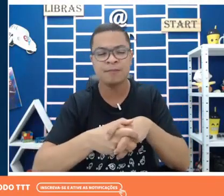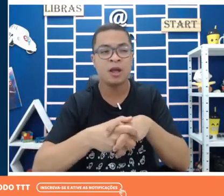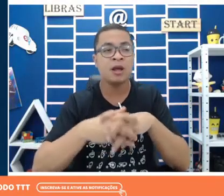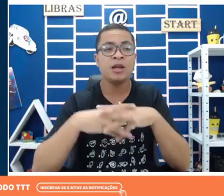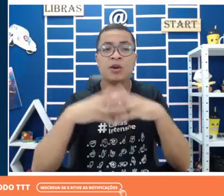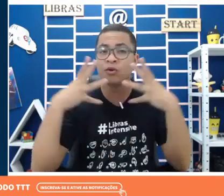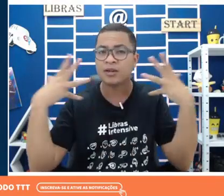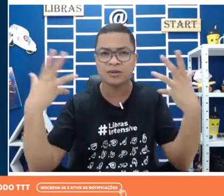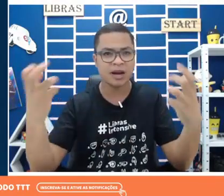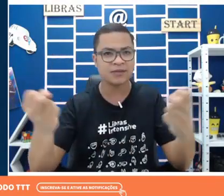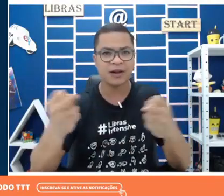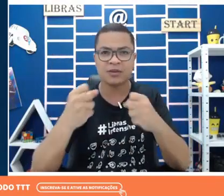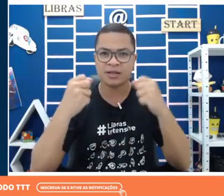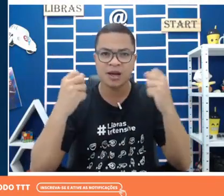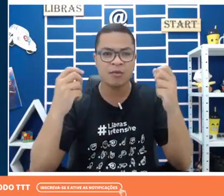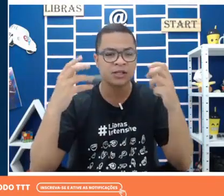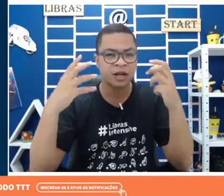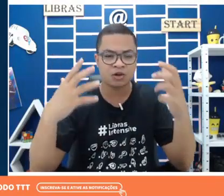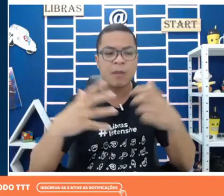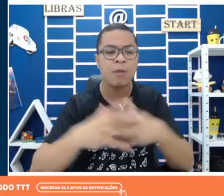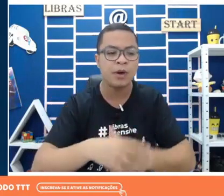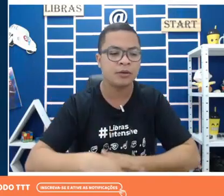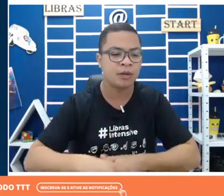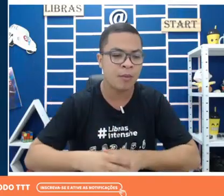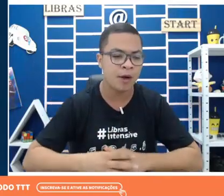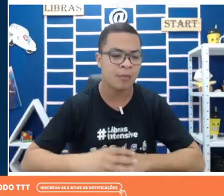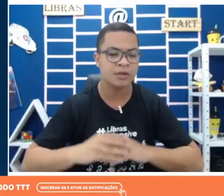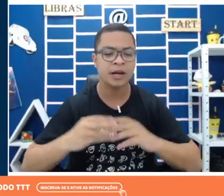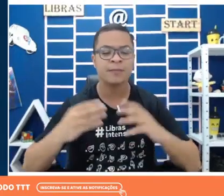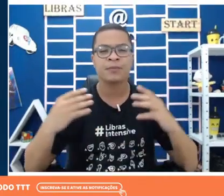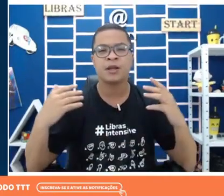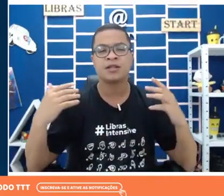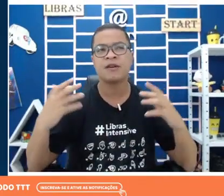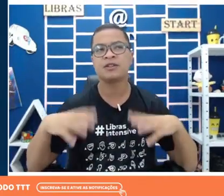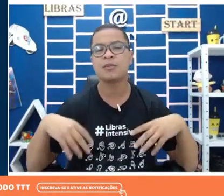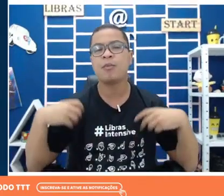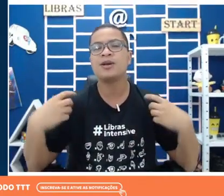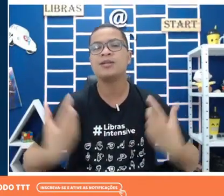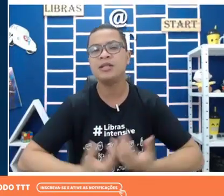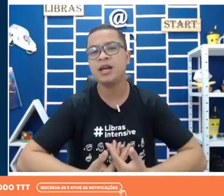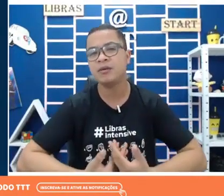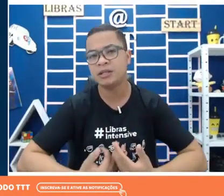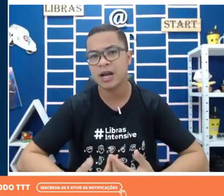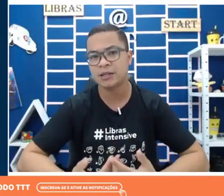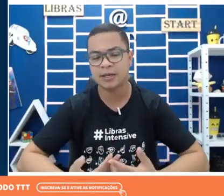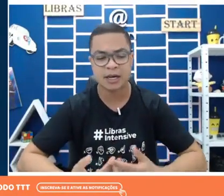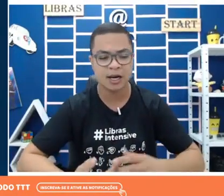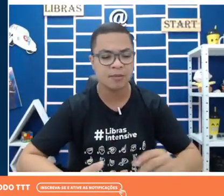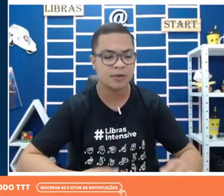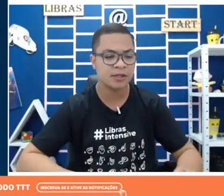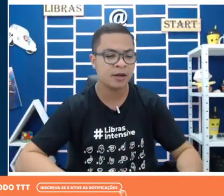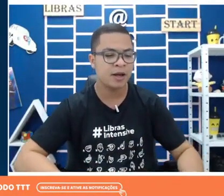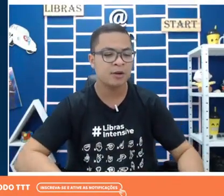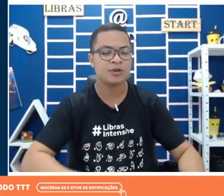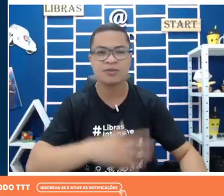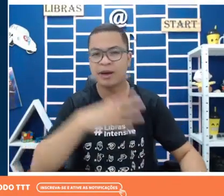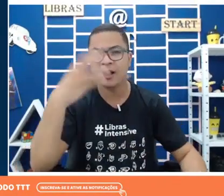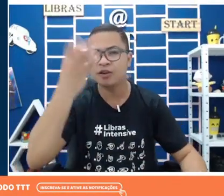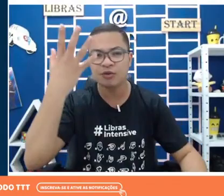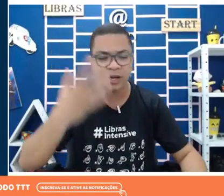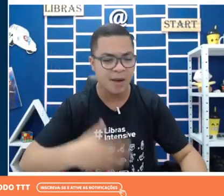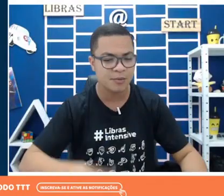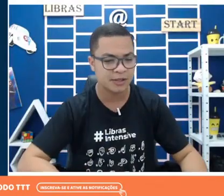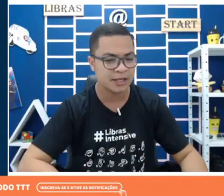passar, tá? E usem os classificadores da música, ajuda muito, tá bom? A música, você vai fazer uma poesia em língua de sinais baseada na música. Como se